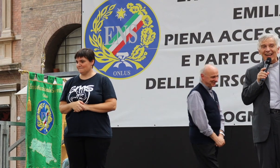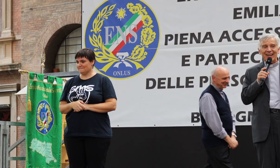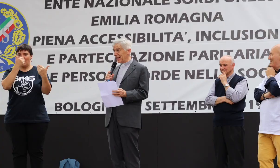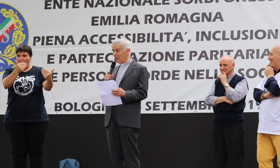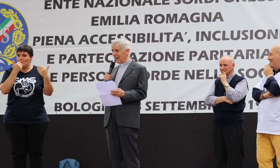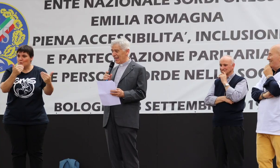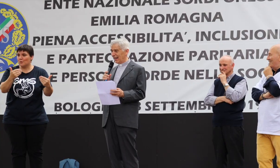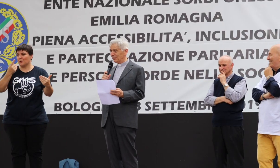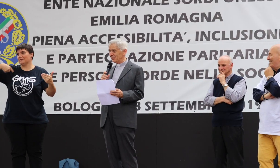Nostre preghiere.